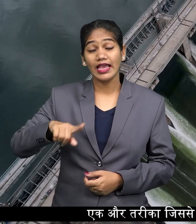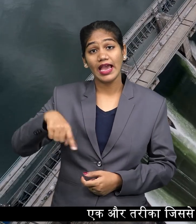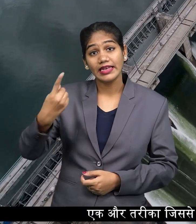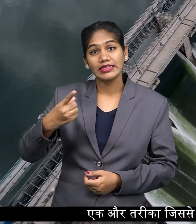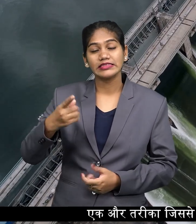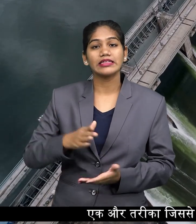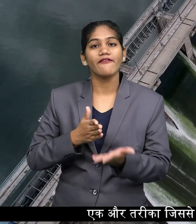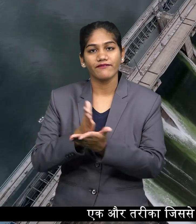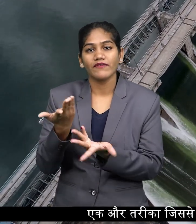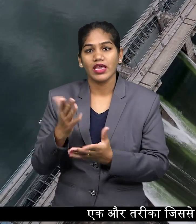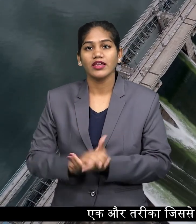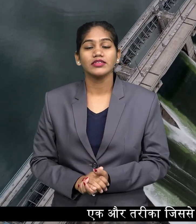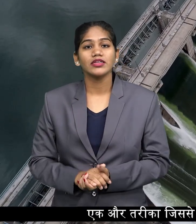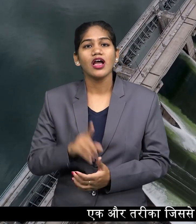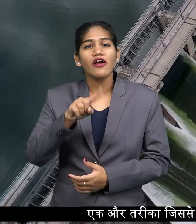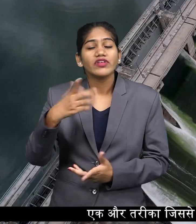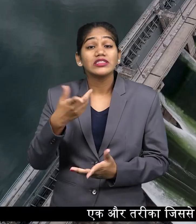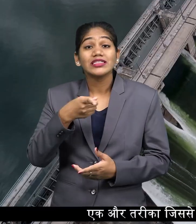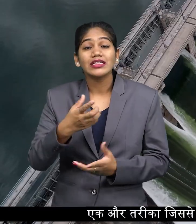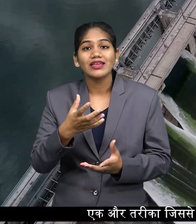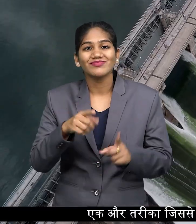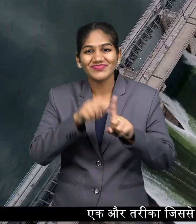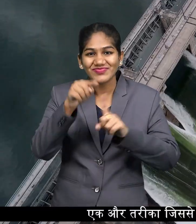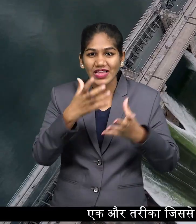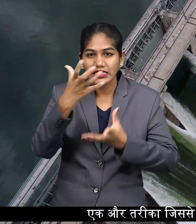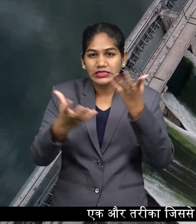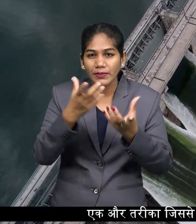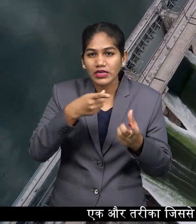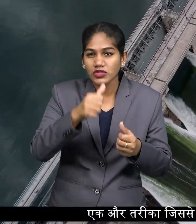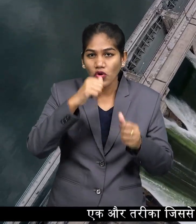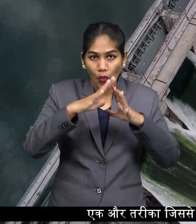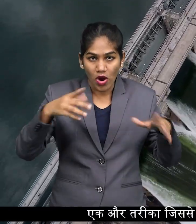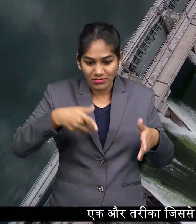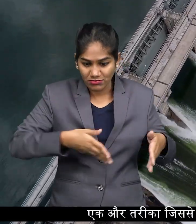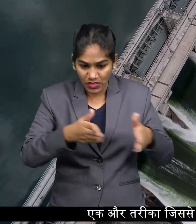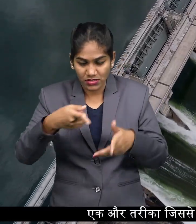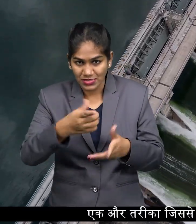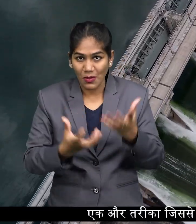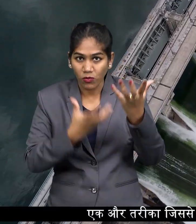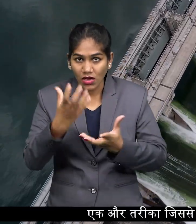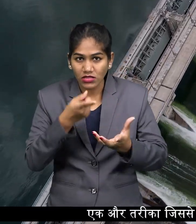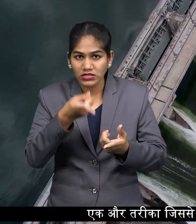एक और तरीका जिससे नदियों में पानी का तापमान प्रभावित हो सकता है,